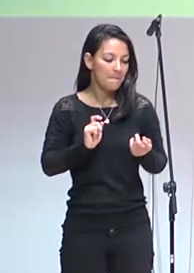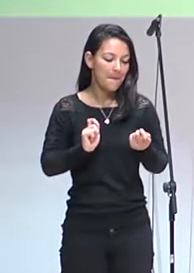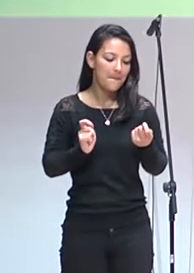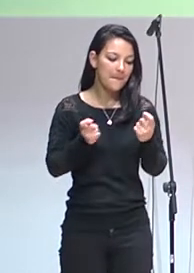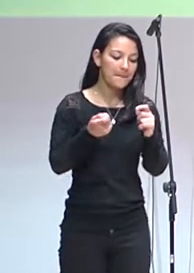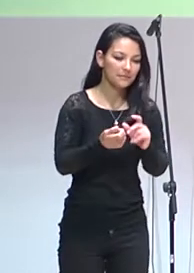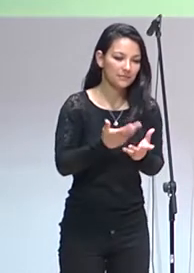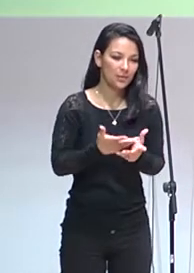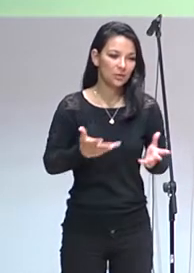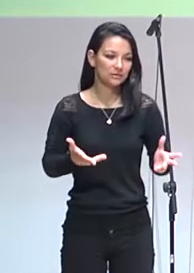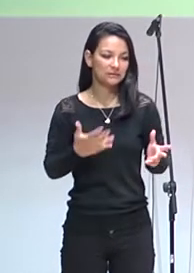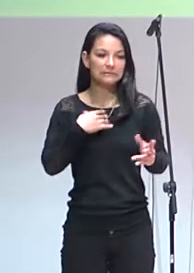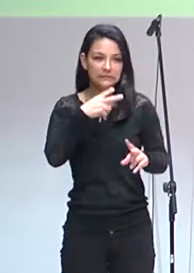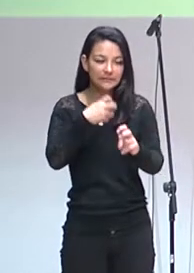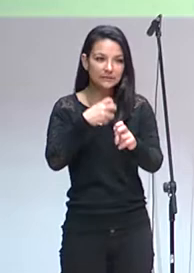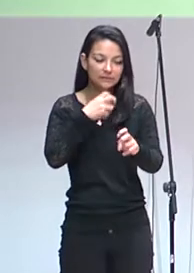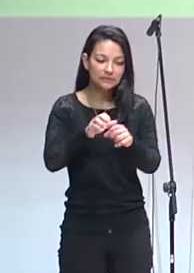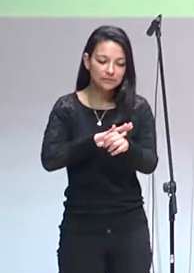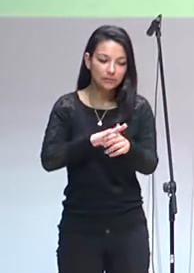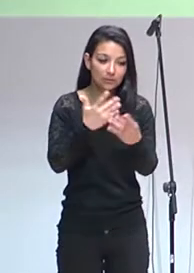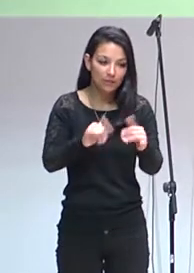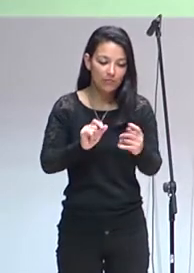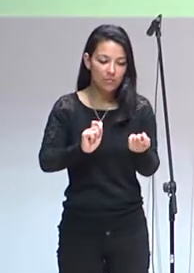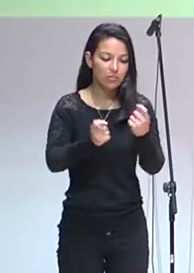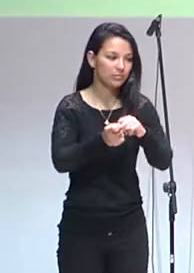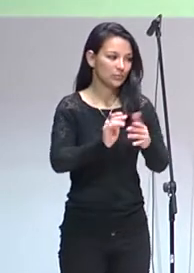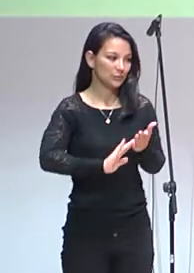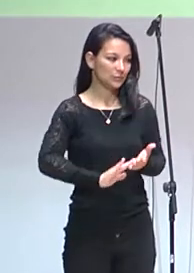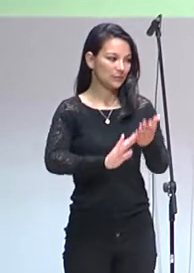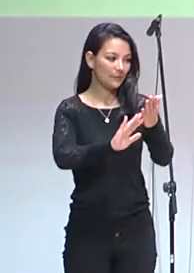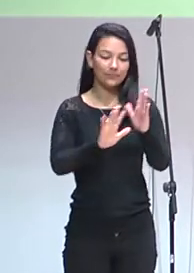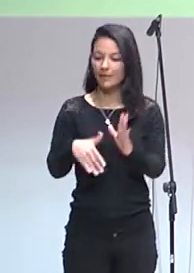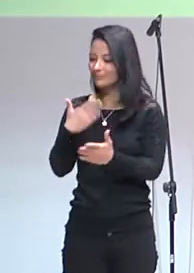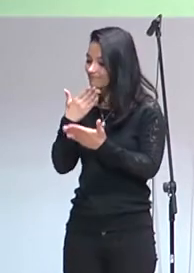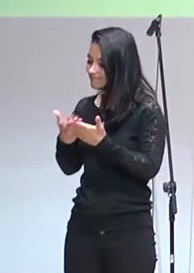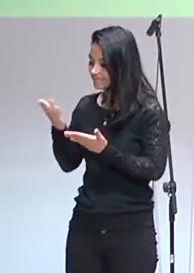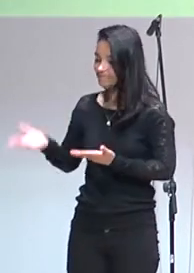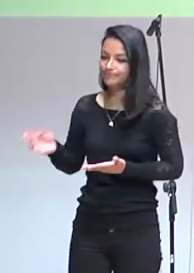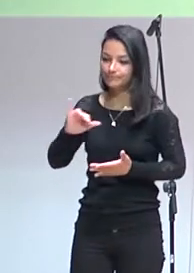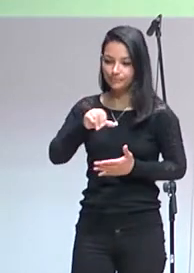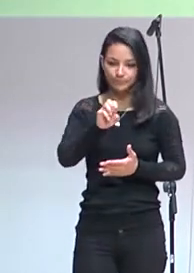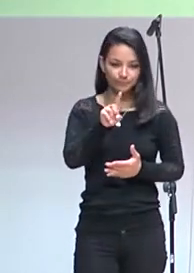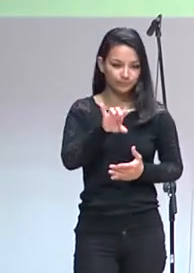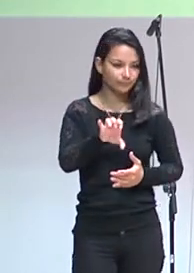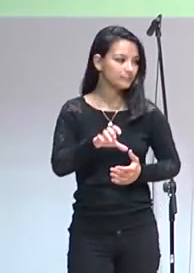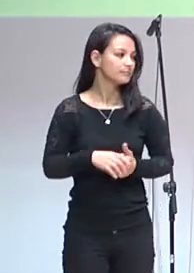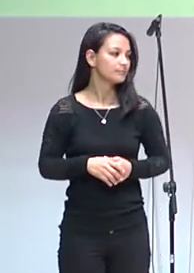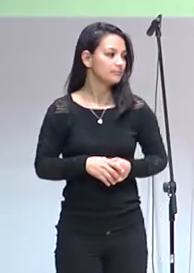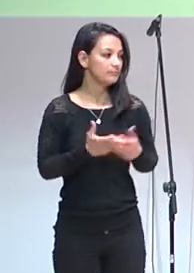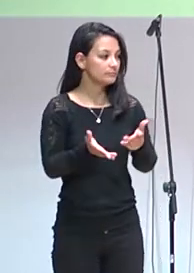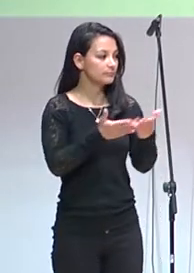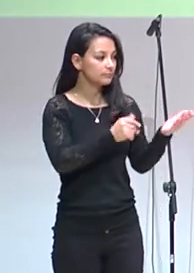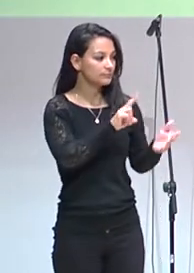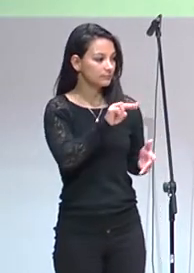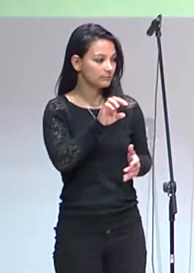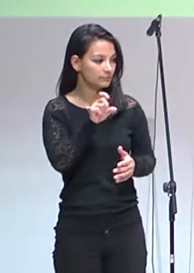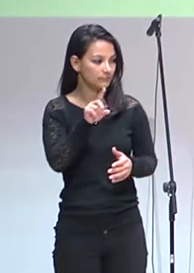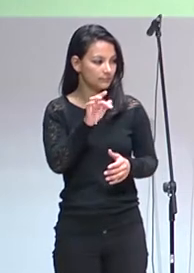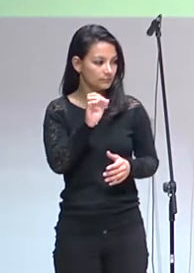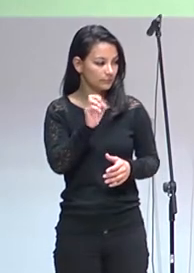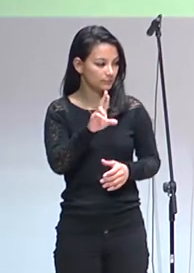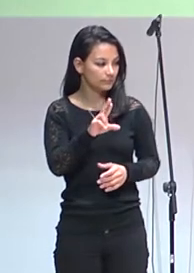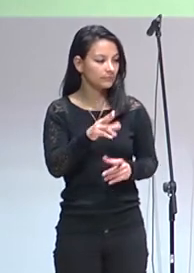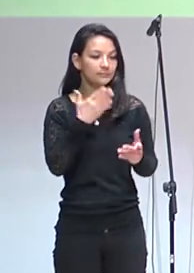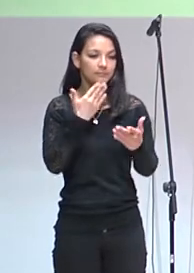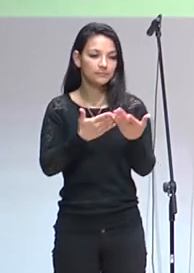esta cantidad de dificultades que tenían los chicos. Muchas gracias, José. Néstor. Sí,